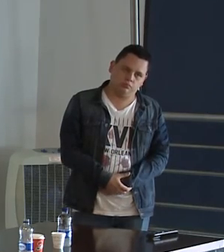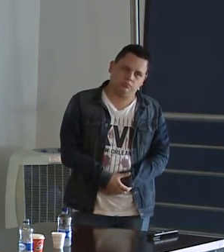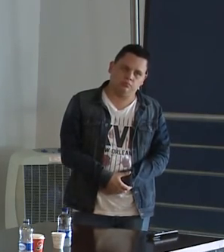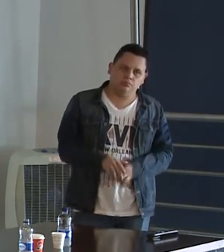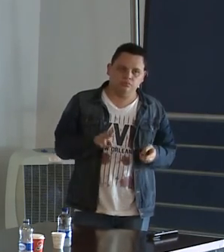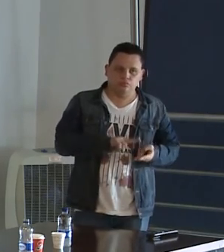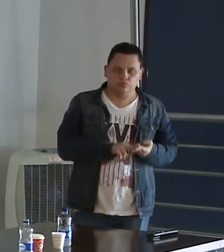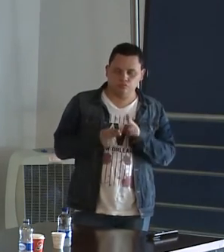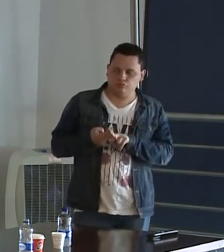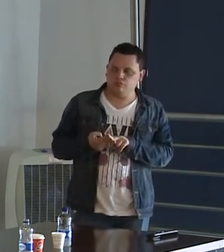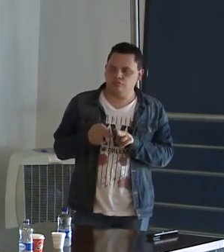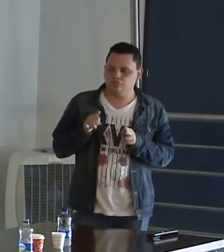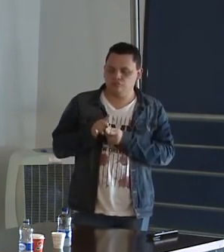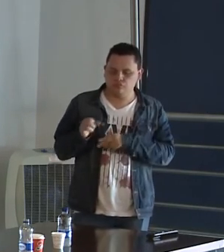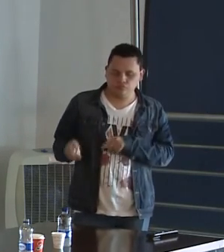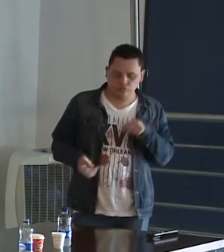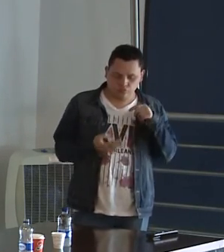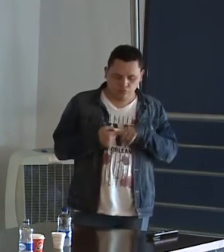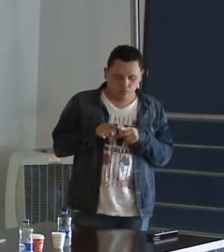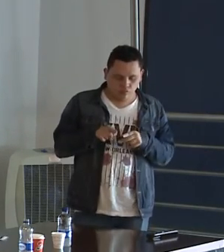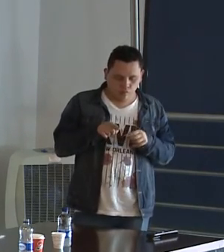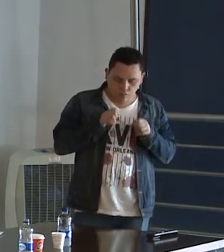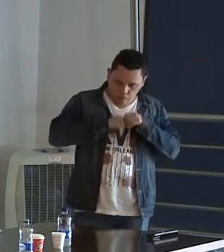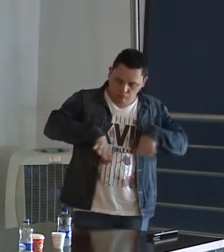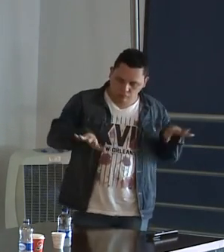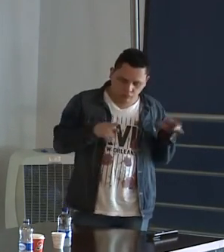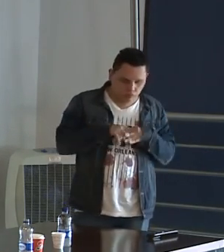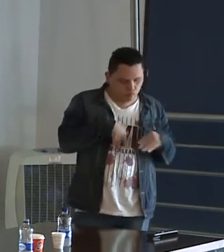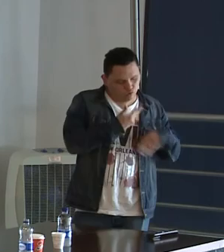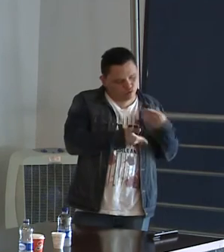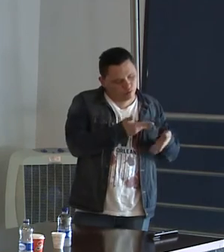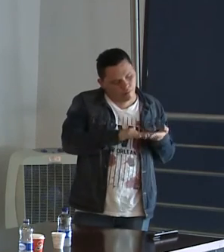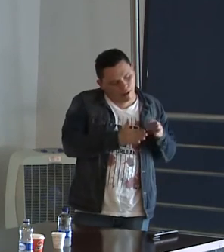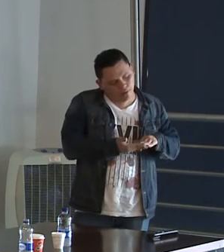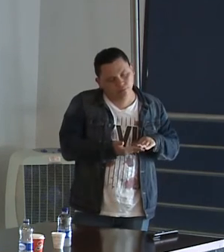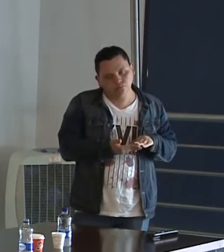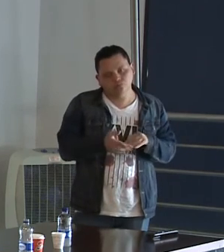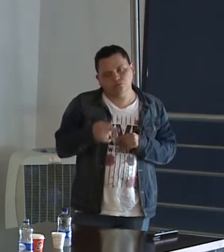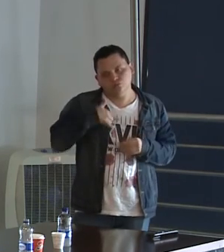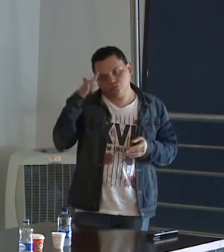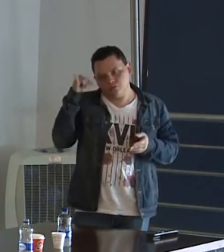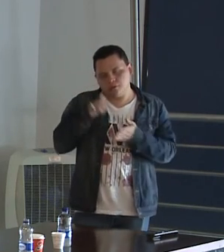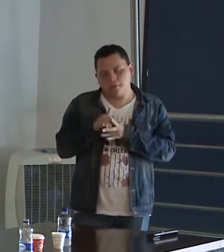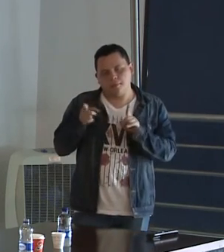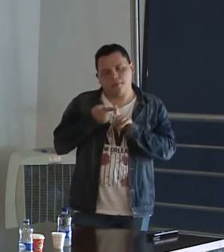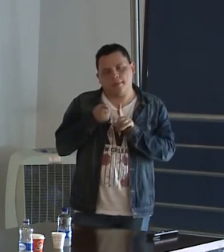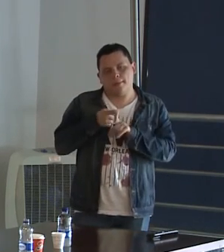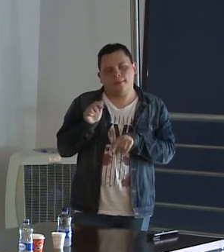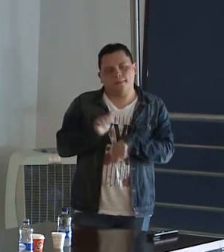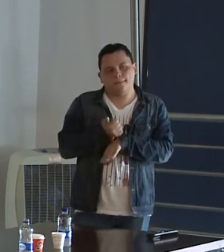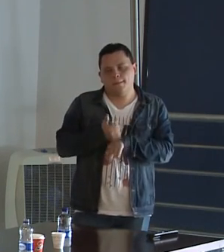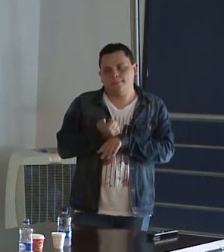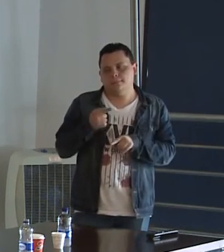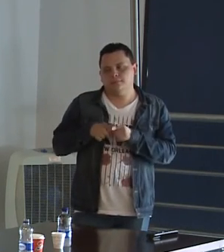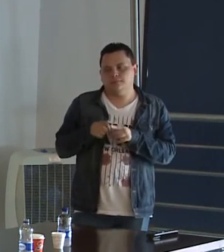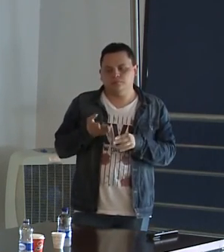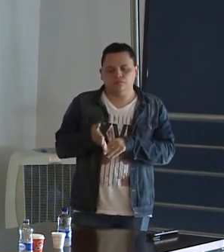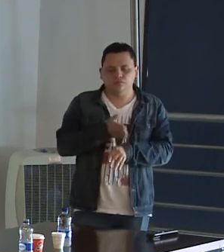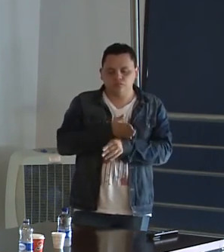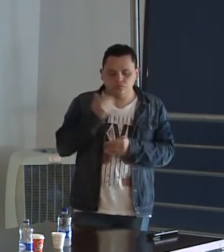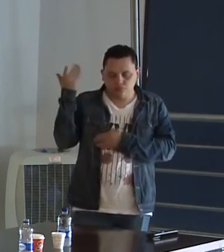en relación con desde la educación popular y proceso de paz. Yo pienso que la primera tarea es que hay que hacer análisis de